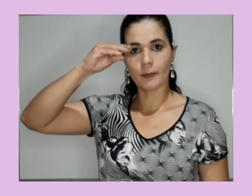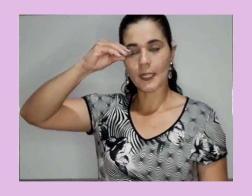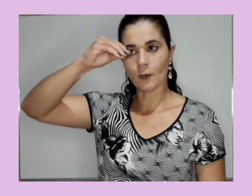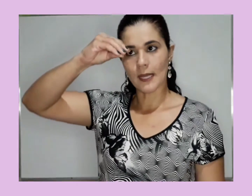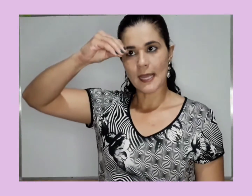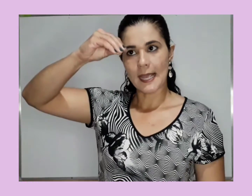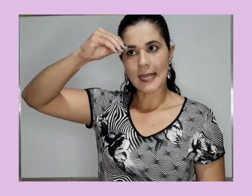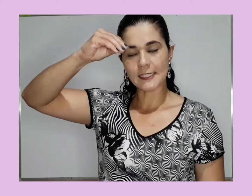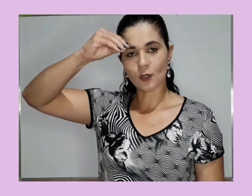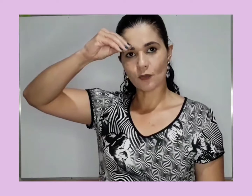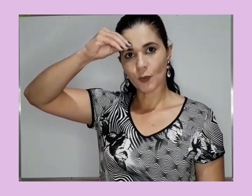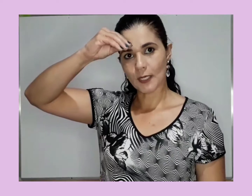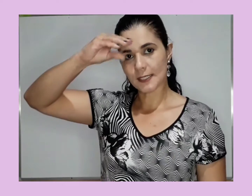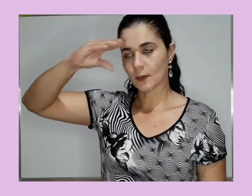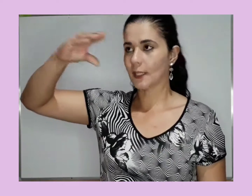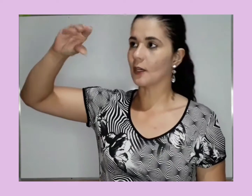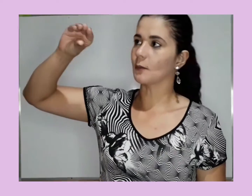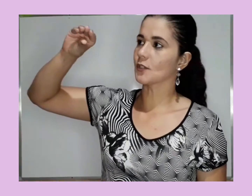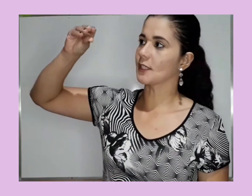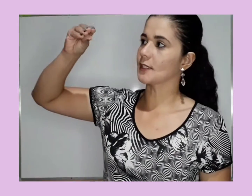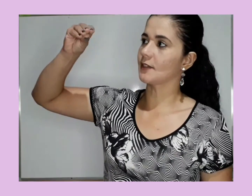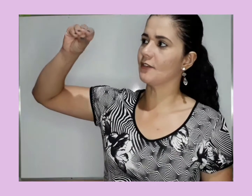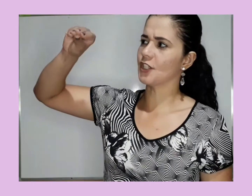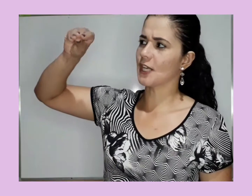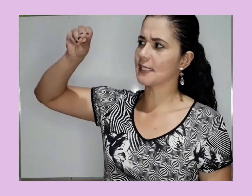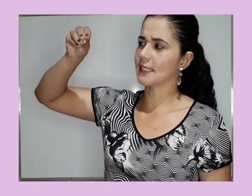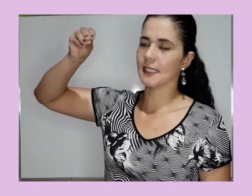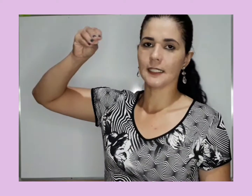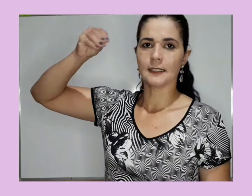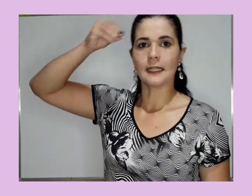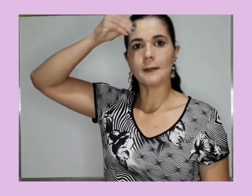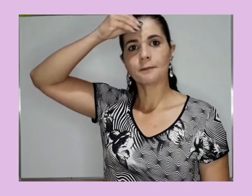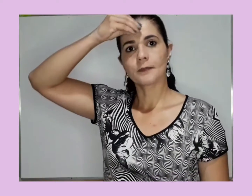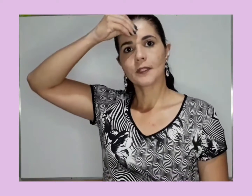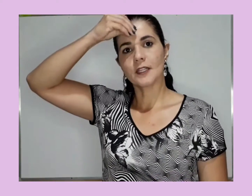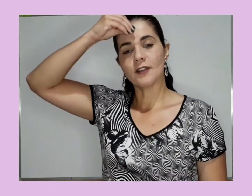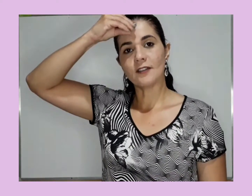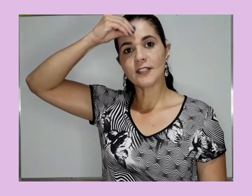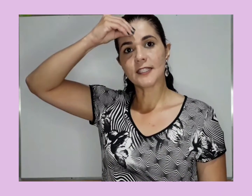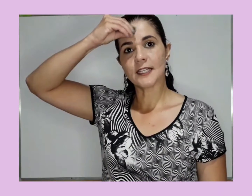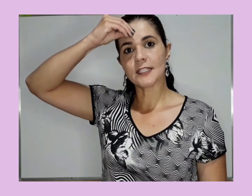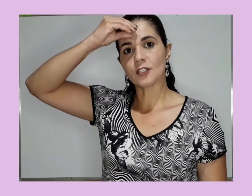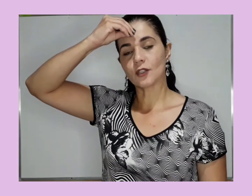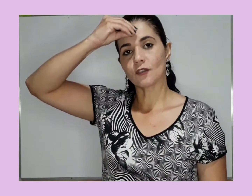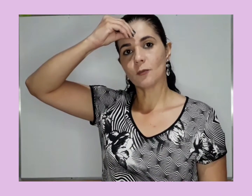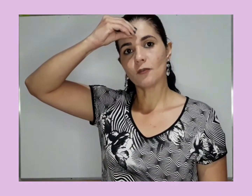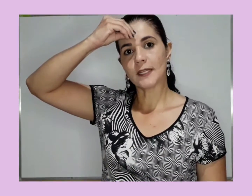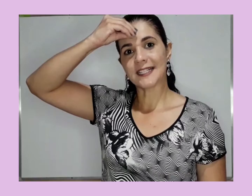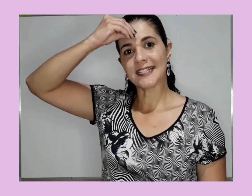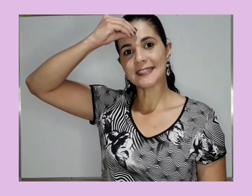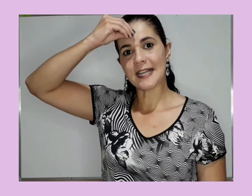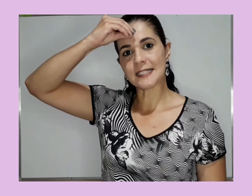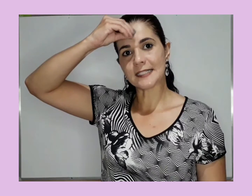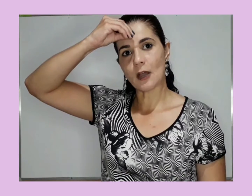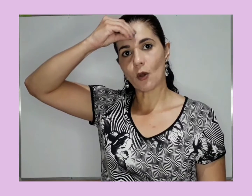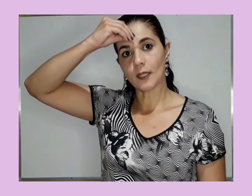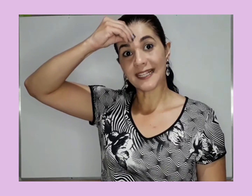Sobrinho, essa configuração aqui, ó, a mãozinha você vai fechar assim, tá? E vai fazer aqui assim, só que fica um movimento aqui na testa, tá? Ó, na